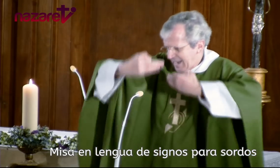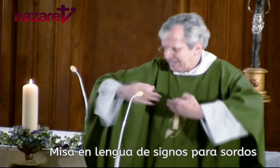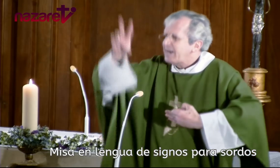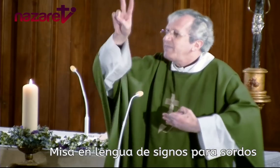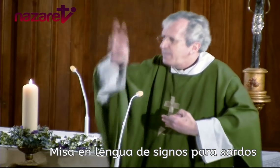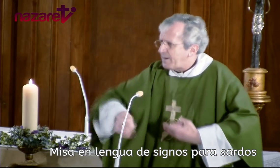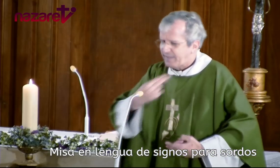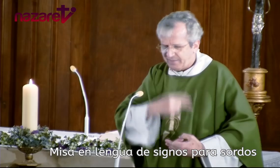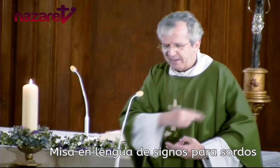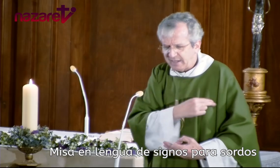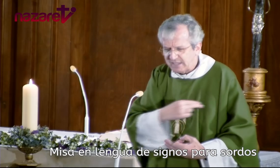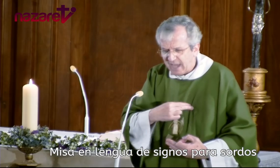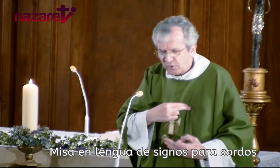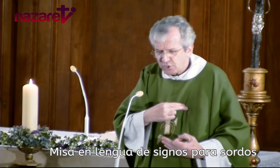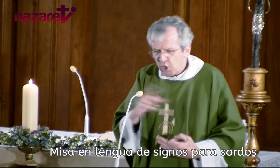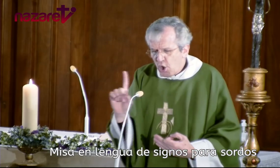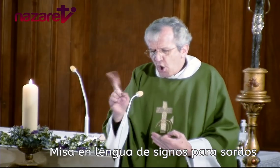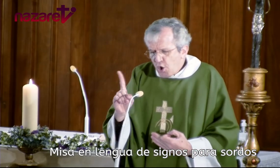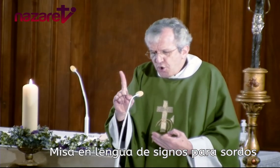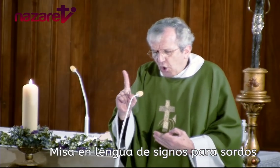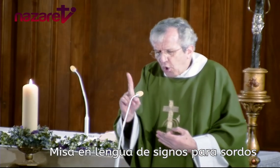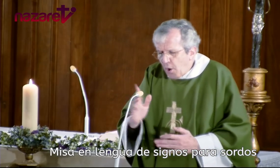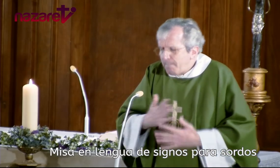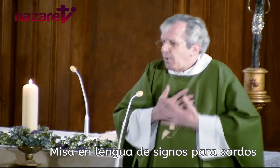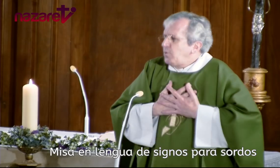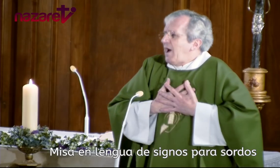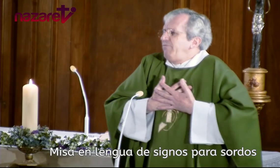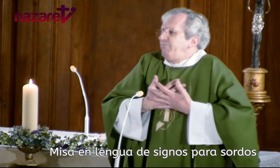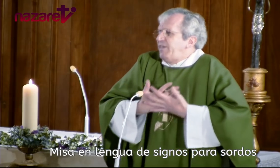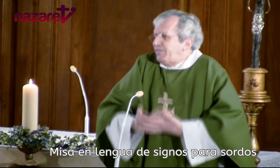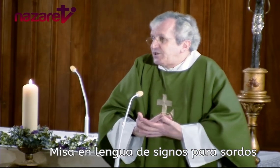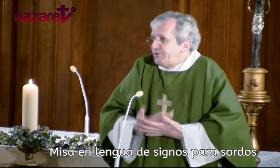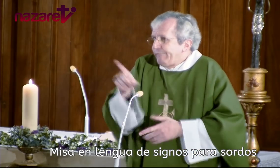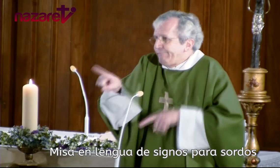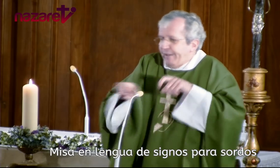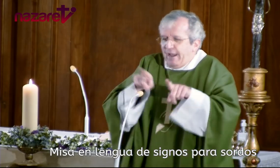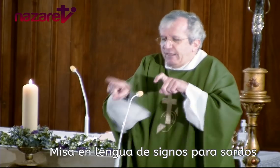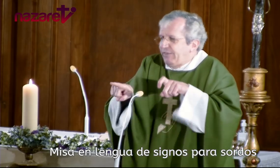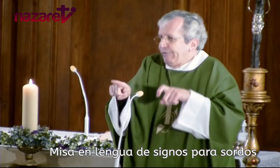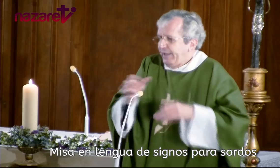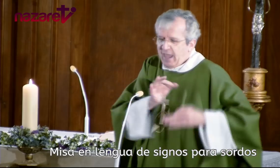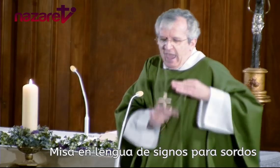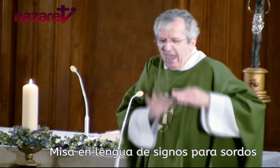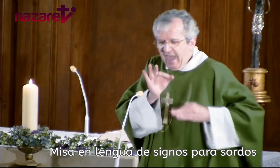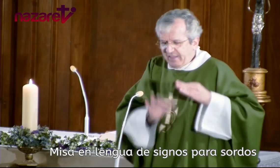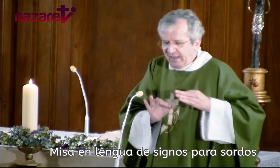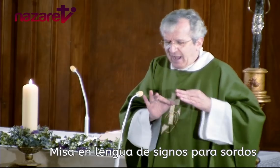ser de verdad cristianos, no por una decisión, elección ética,